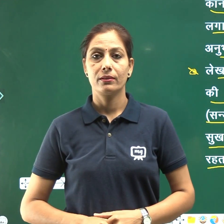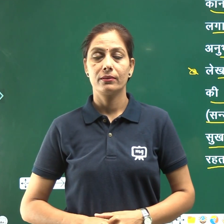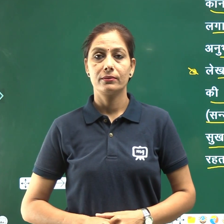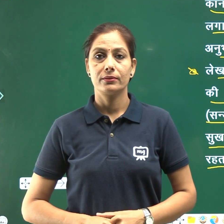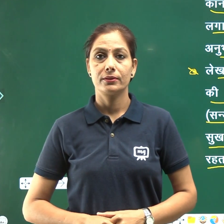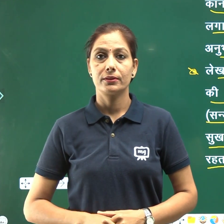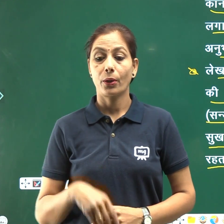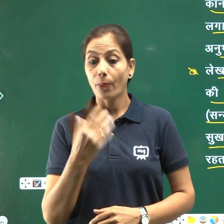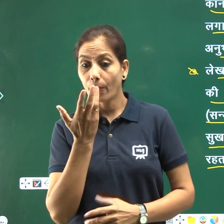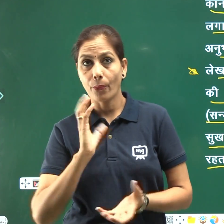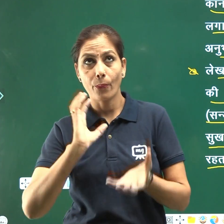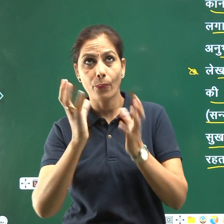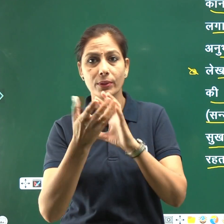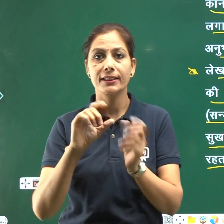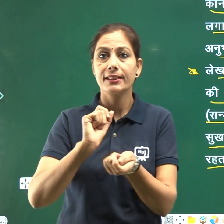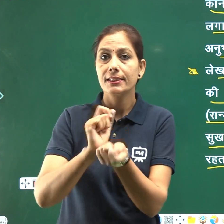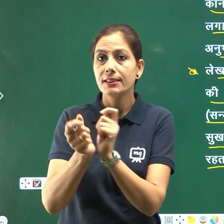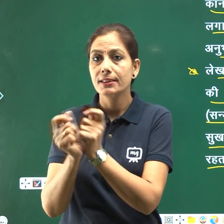मौसम के बदलने का